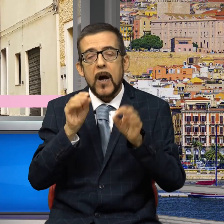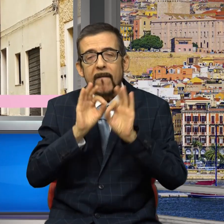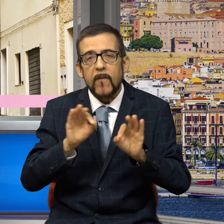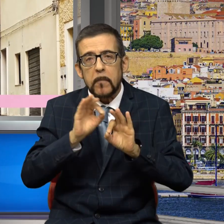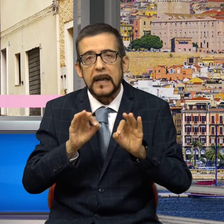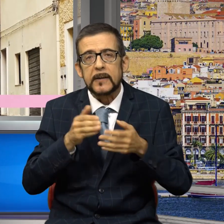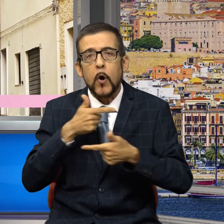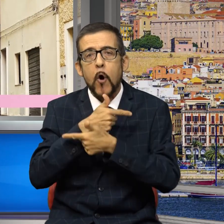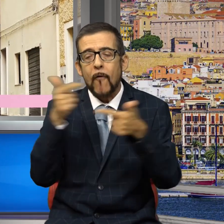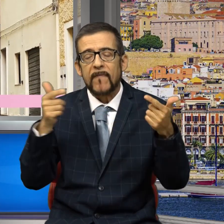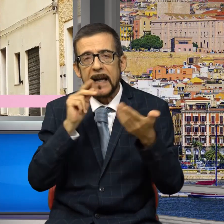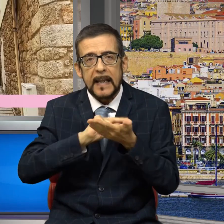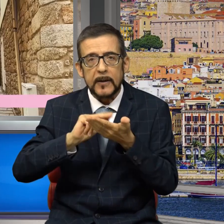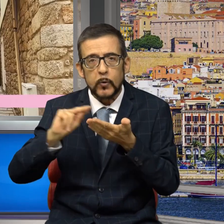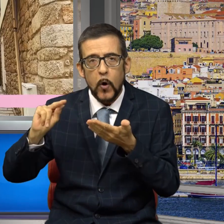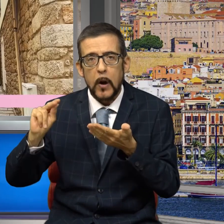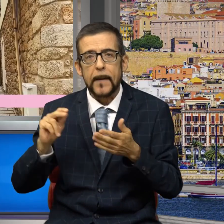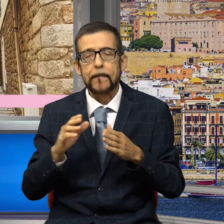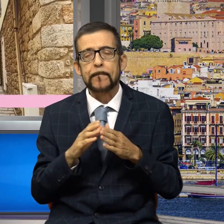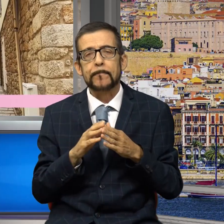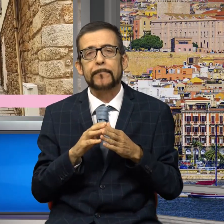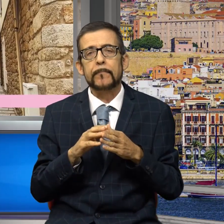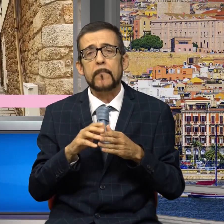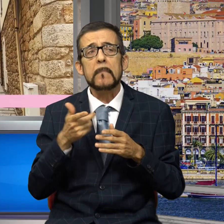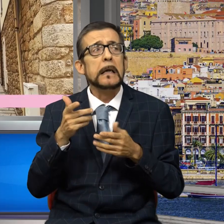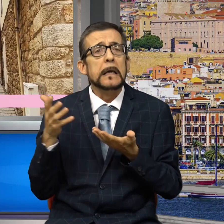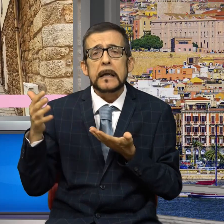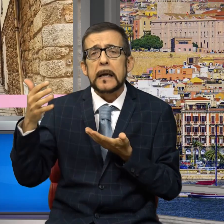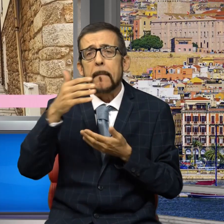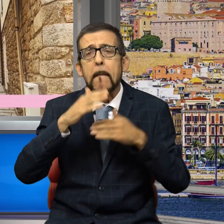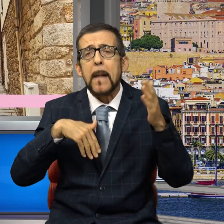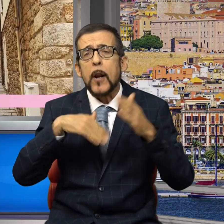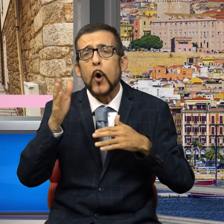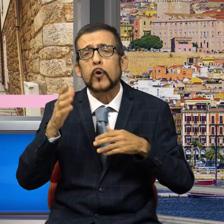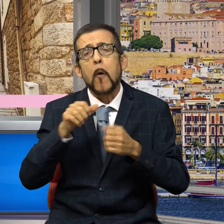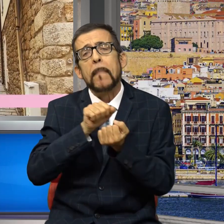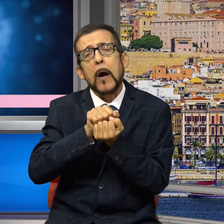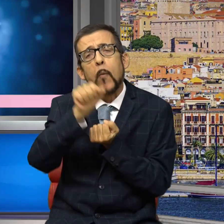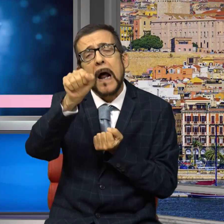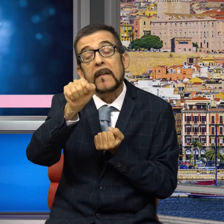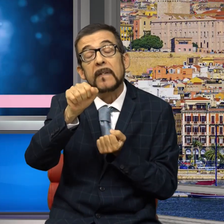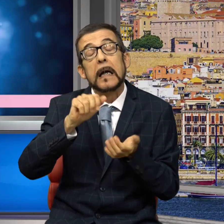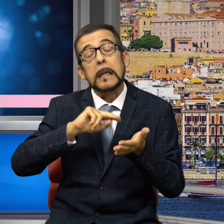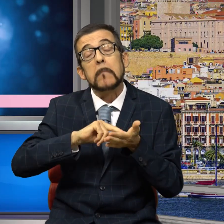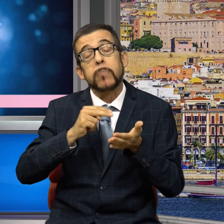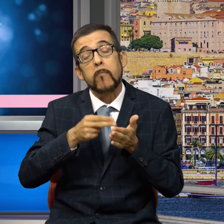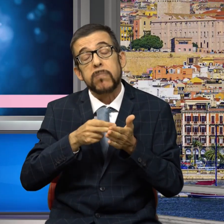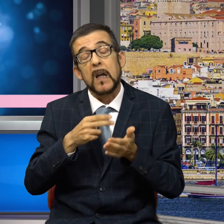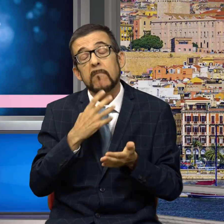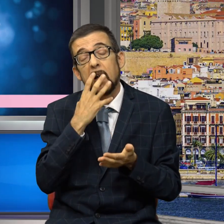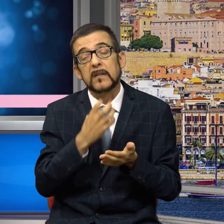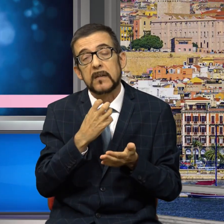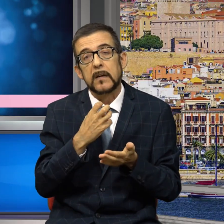scolastica. La questione del reperimento di manodopera, soprattutto formata, è un problema molto serio. Sarebbe dunque